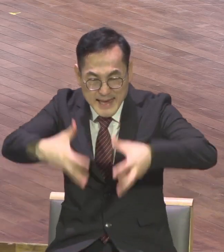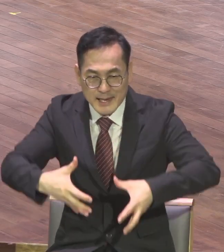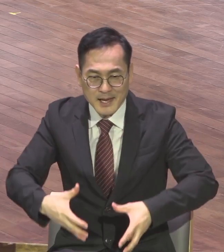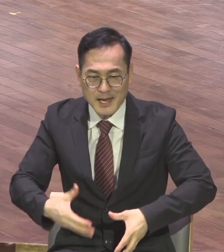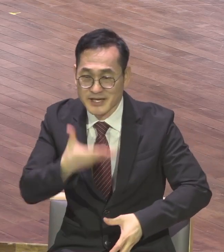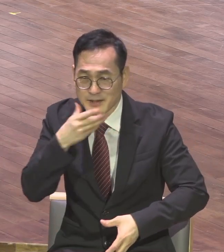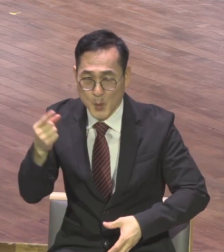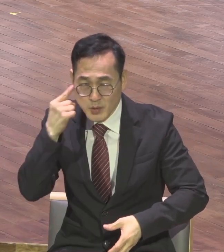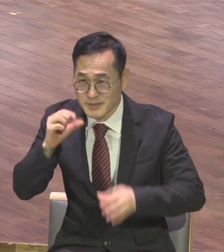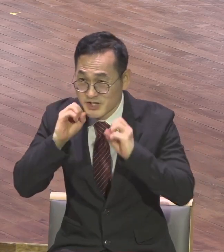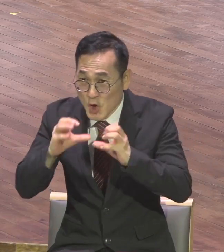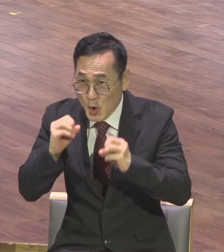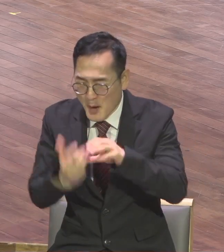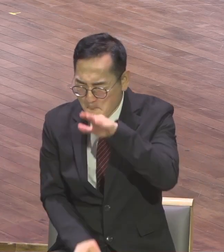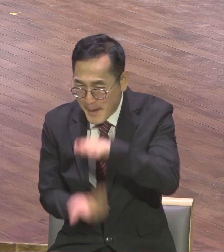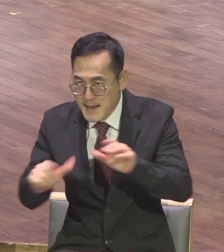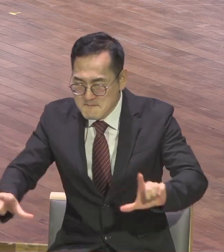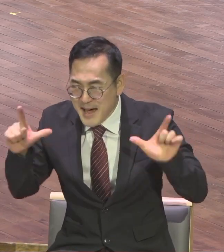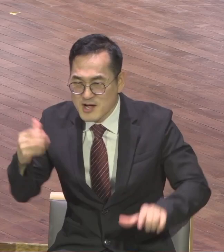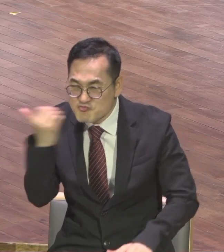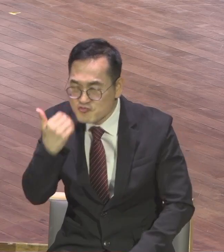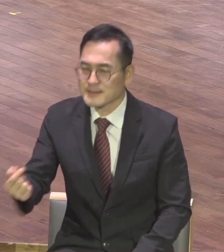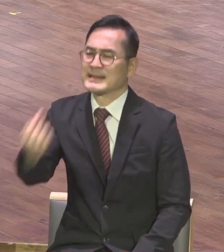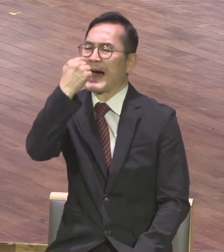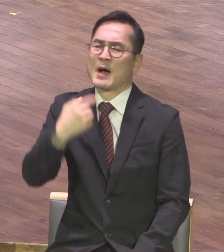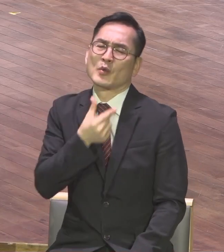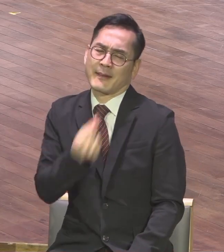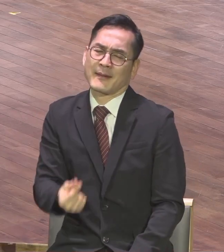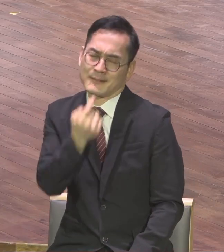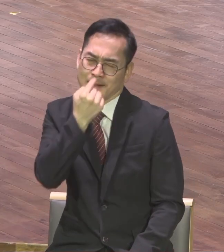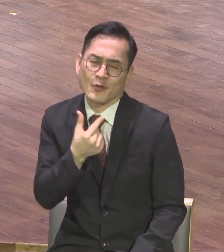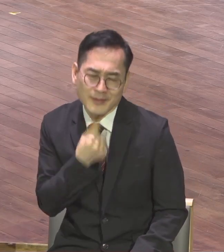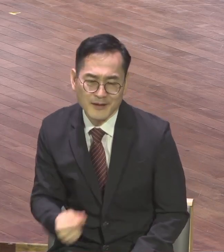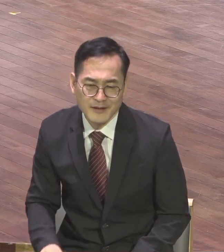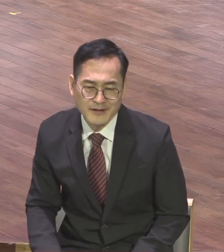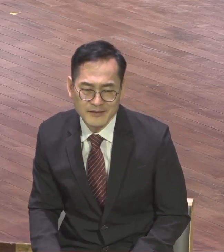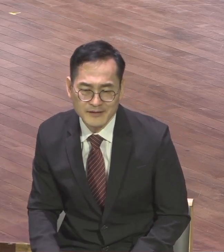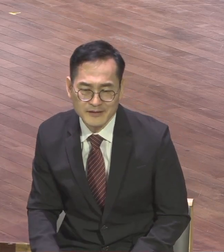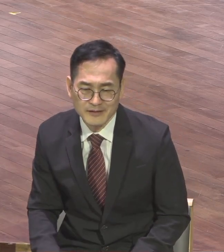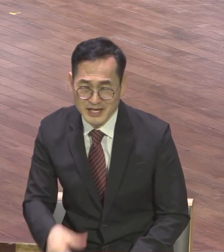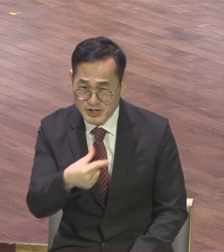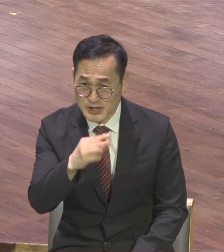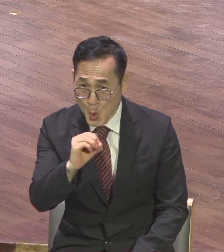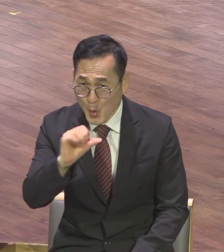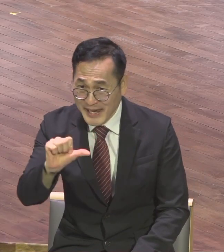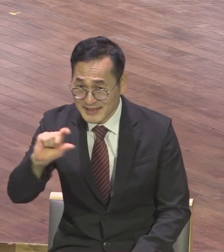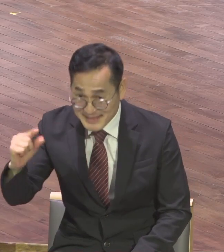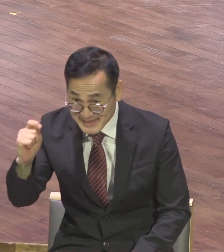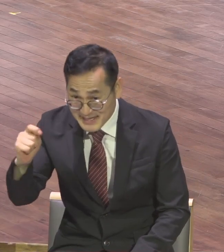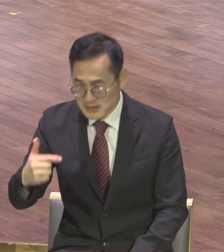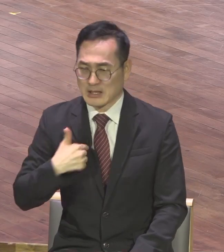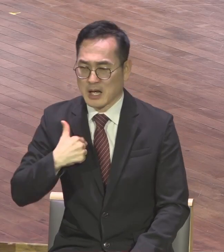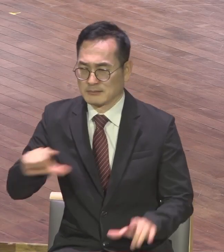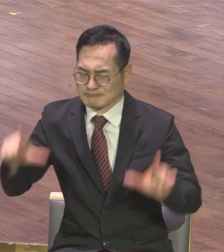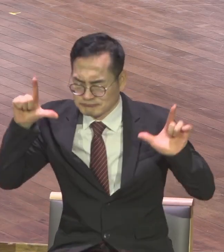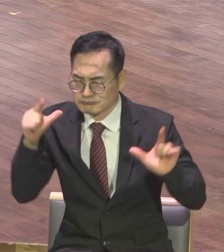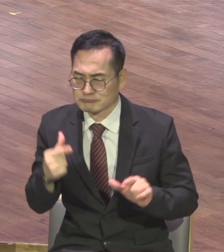그야말로 이 교회가 이 시대에 교회를 대표하는 안디옥교회 GOAT가 되게 하여 주옵소서.